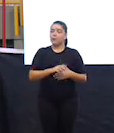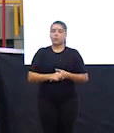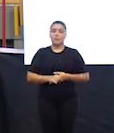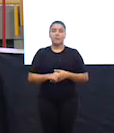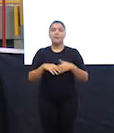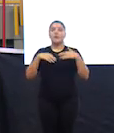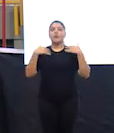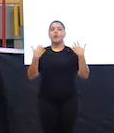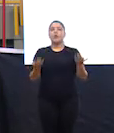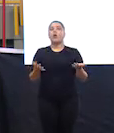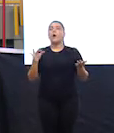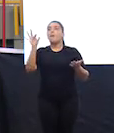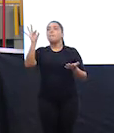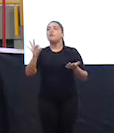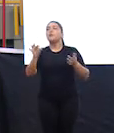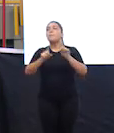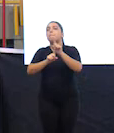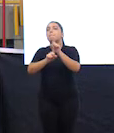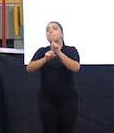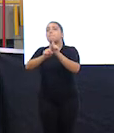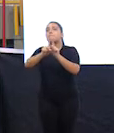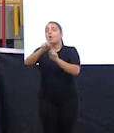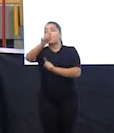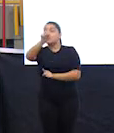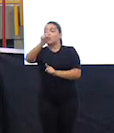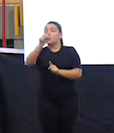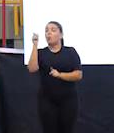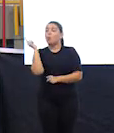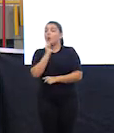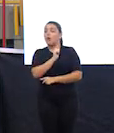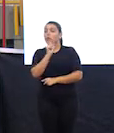Qual foi a taxa de crescimento de um ano para o outro?